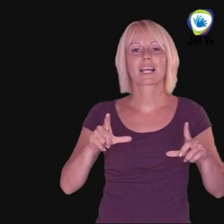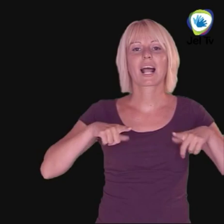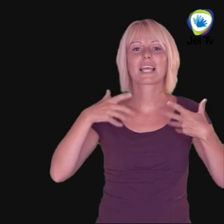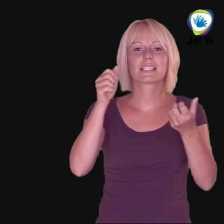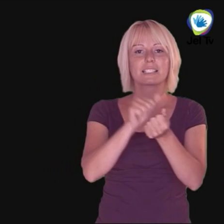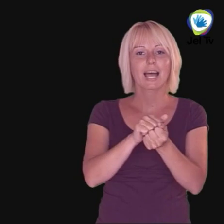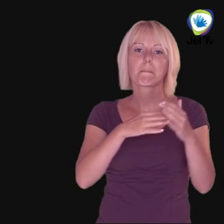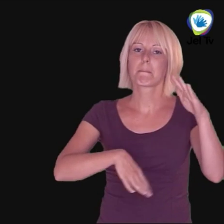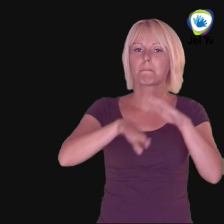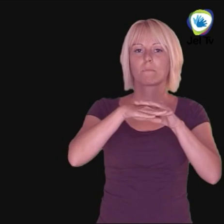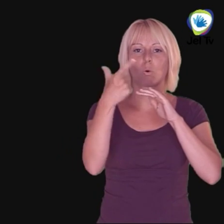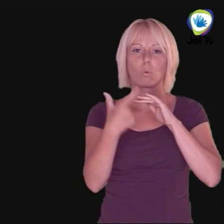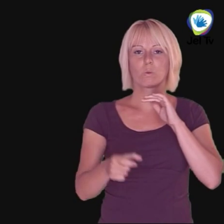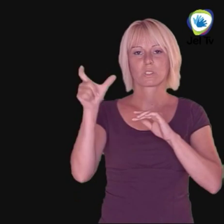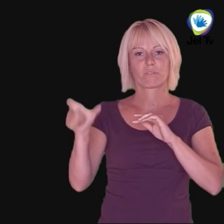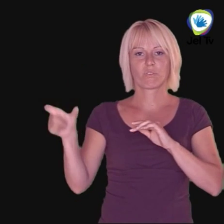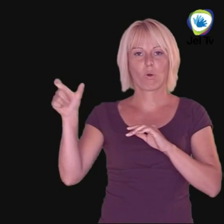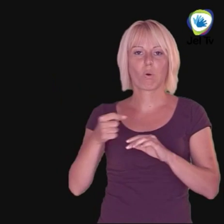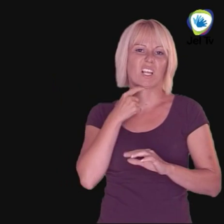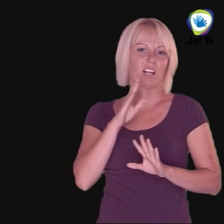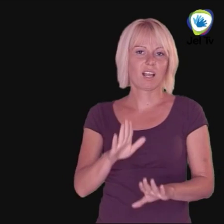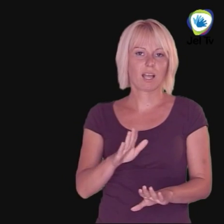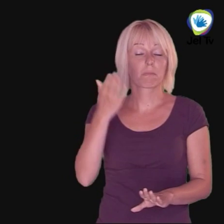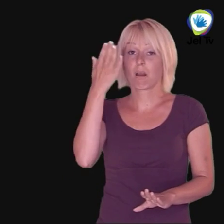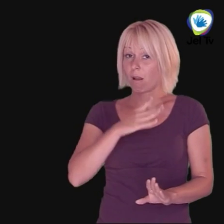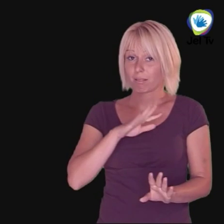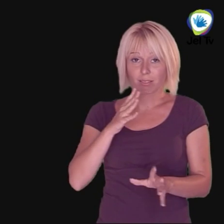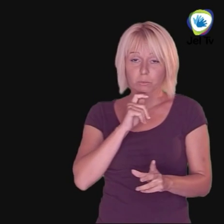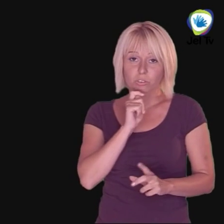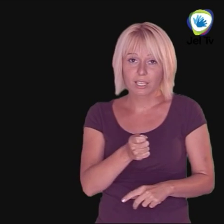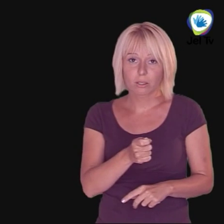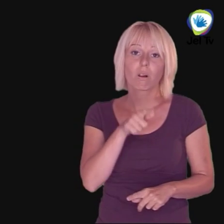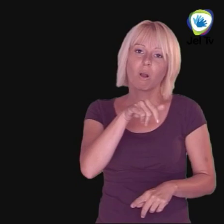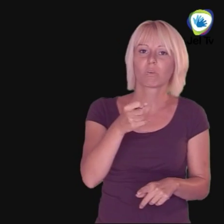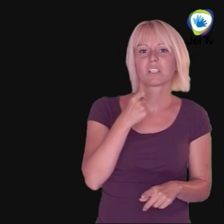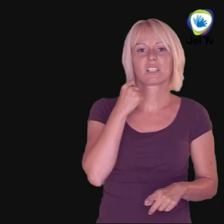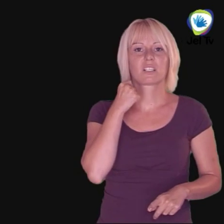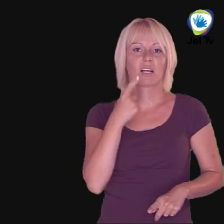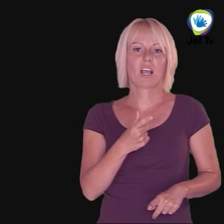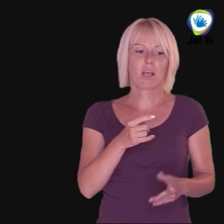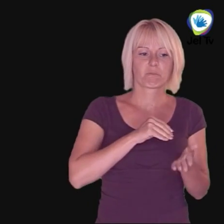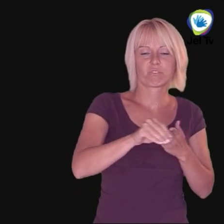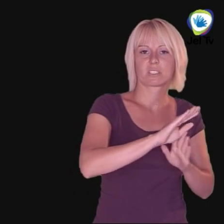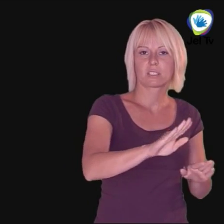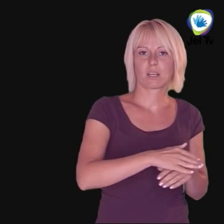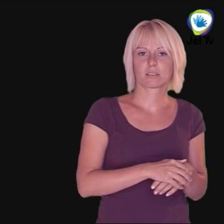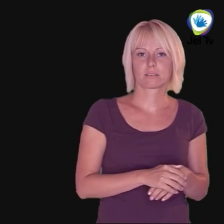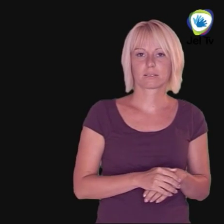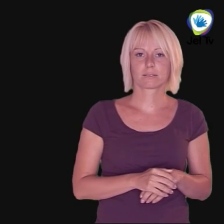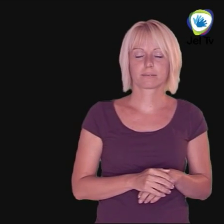maximalizálják. Ha ez nem járható út, akkor is inkább fizetnek. Az okokról megkérdezett